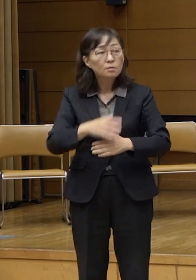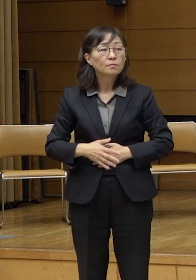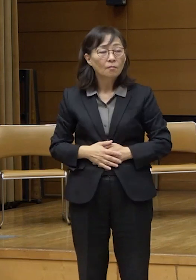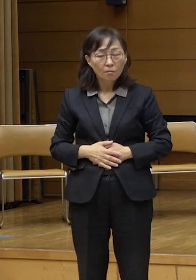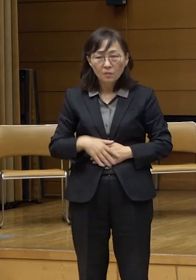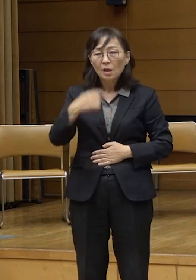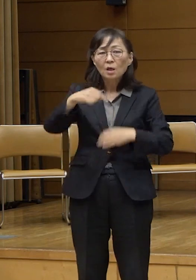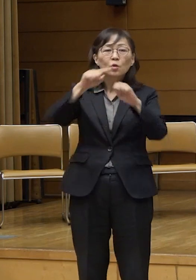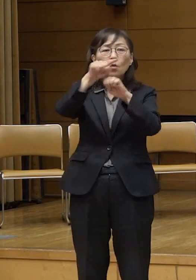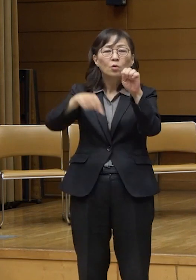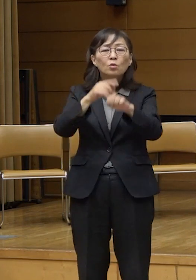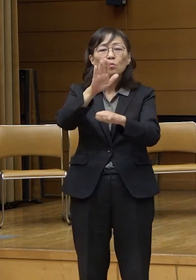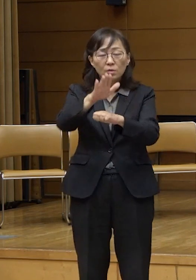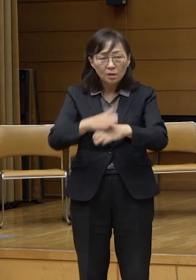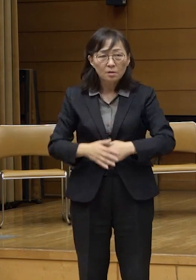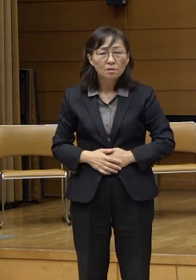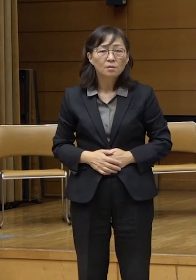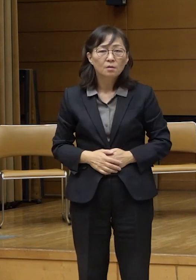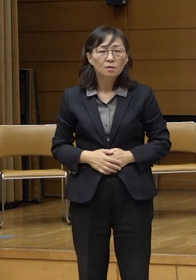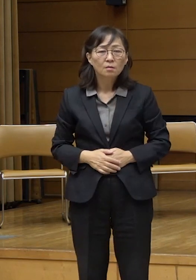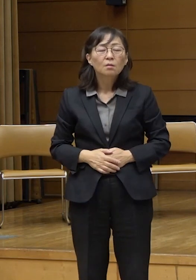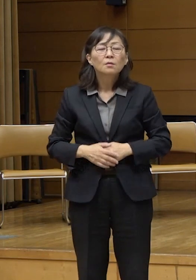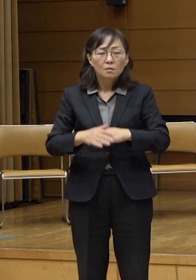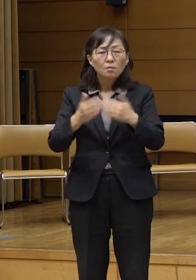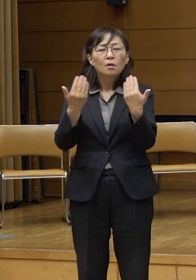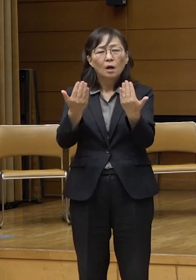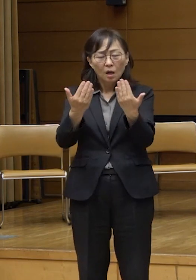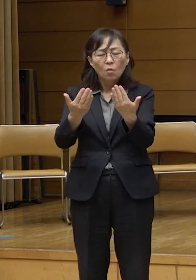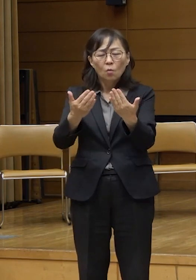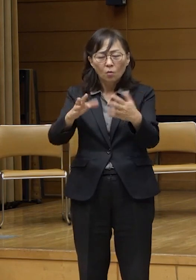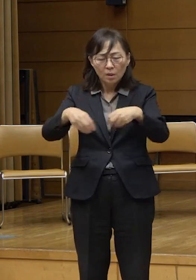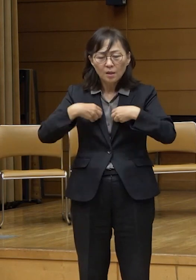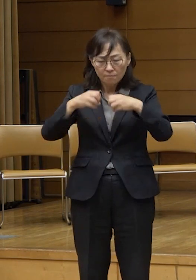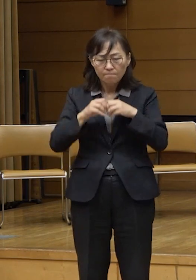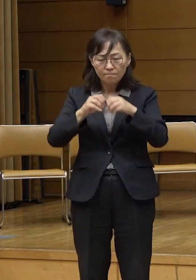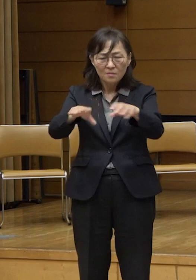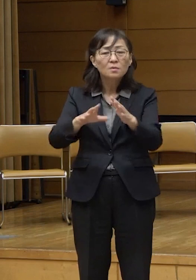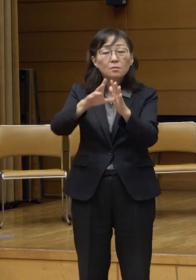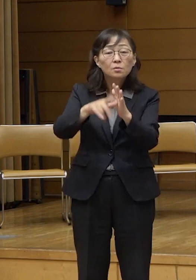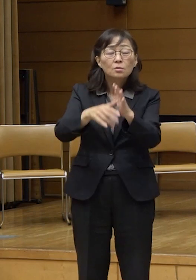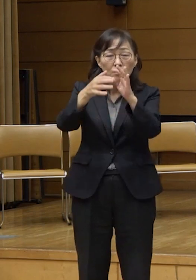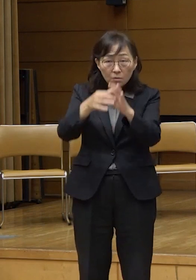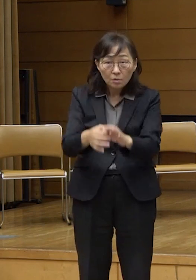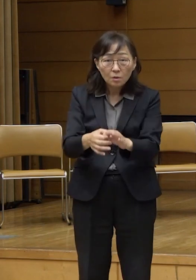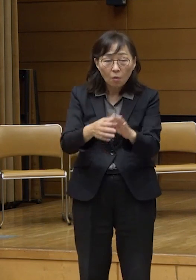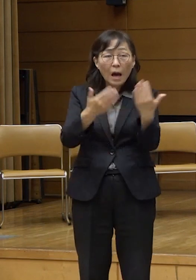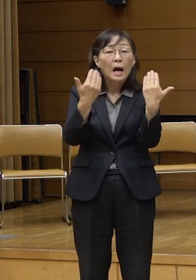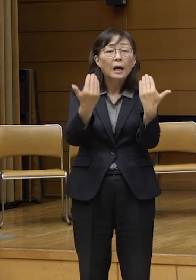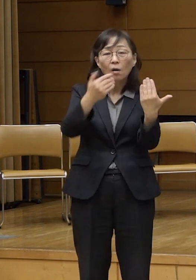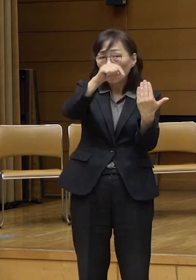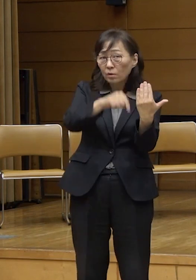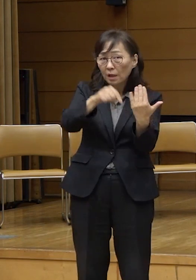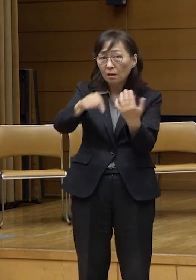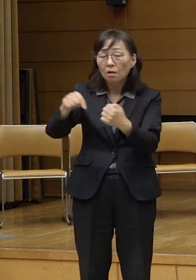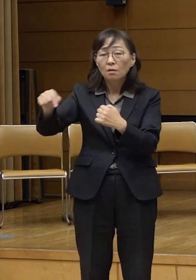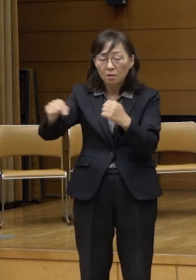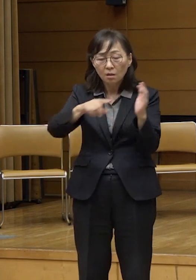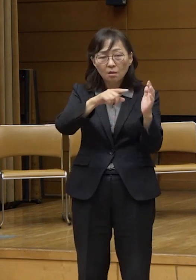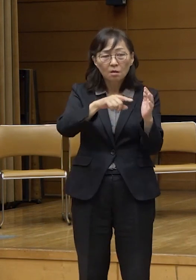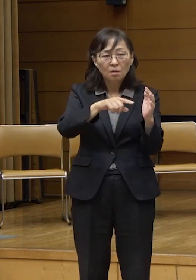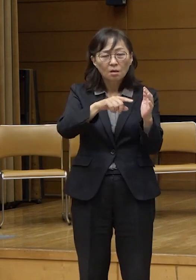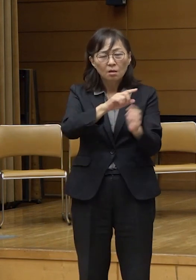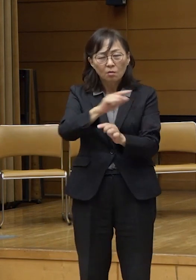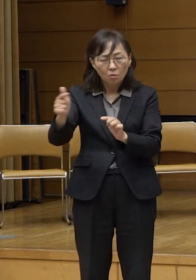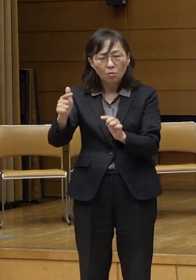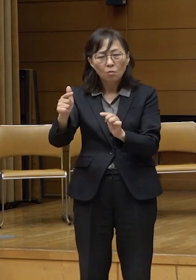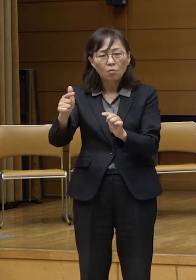教育局でございます。このことにつきましては、やはりこういった事例があったということを踏まえまして、各学校の、ただ前回もある県立